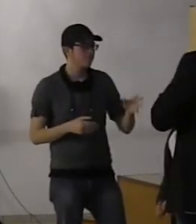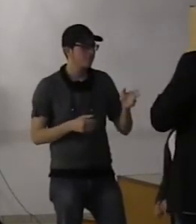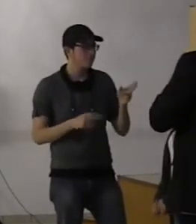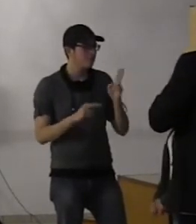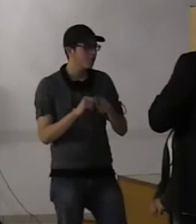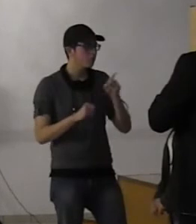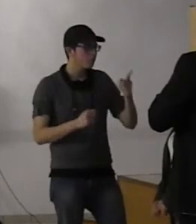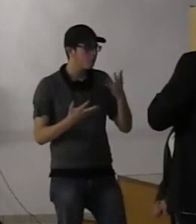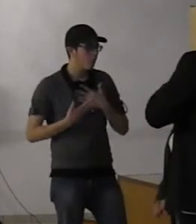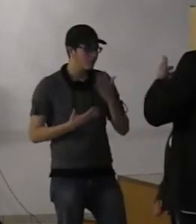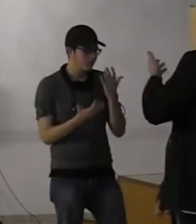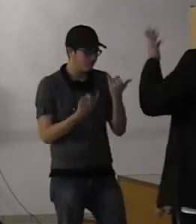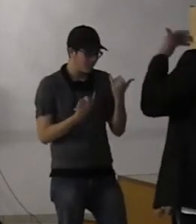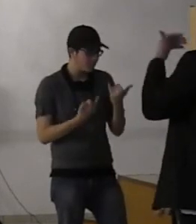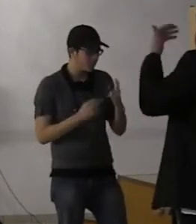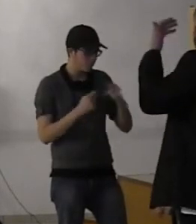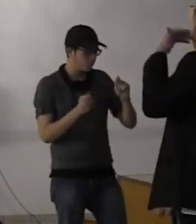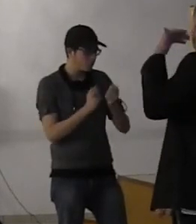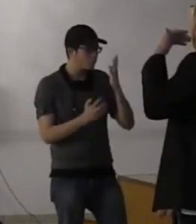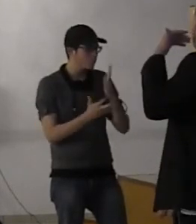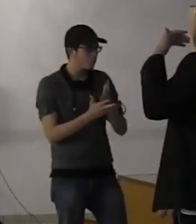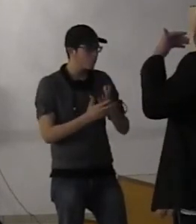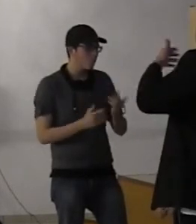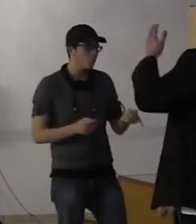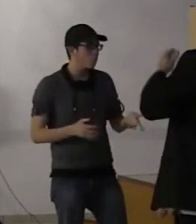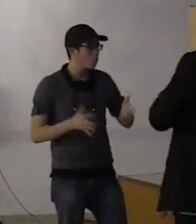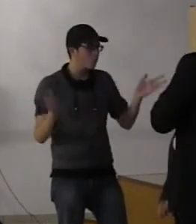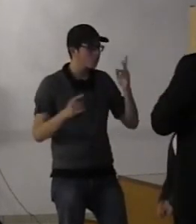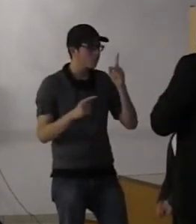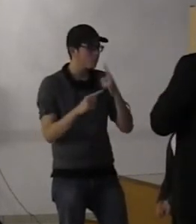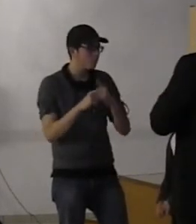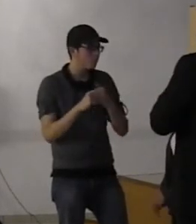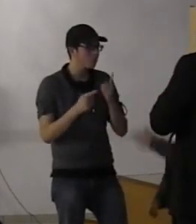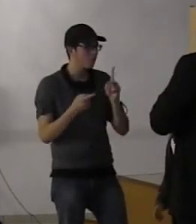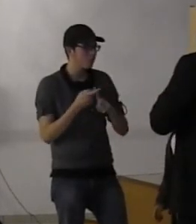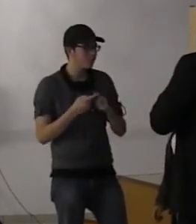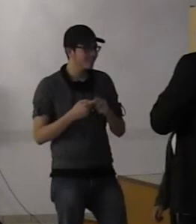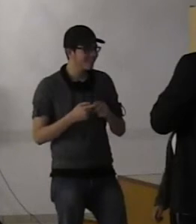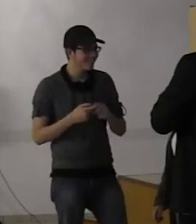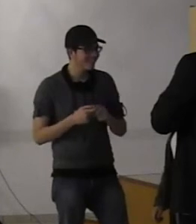von Allah Azza wa Jalla. Plus, dass sie zusätzlich alle Sünden vergeben werden.